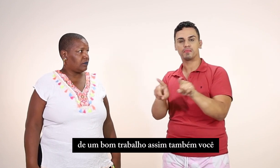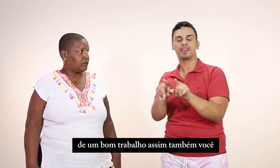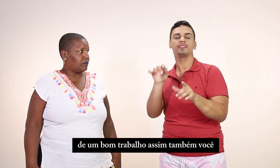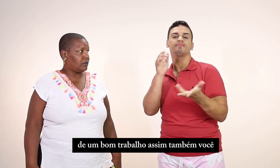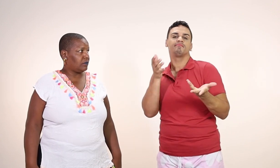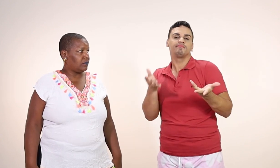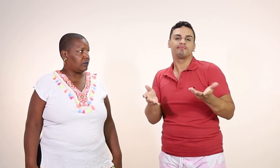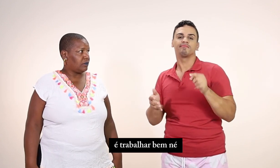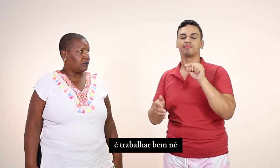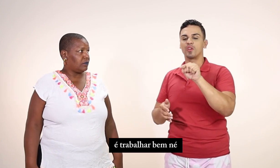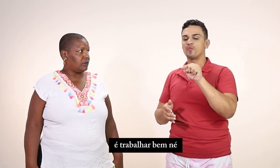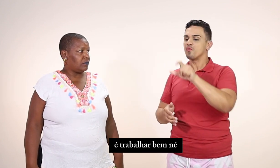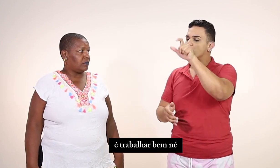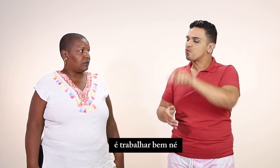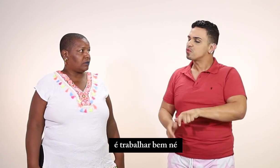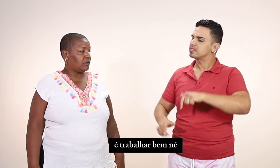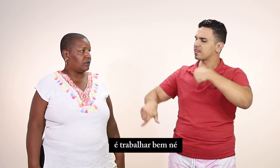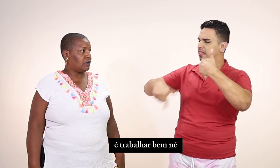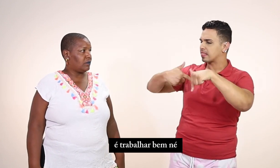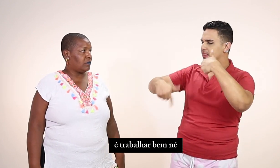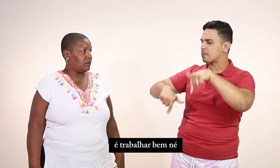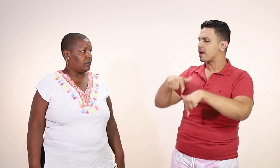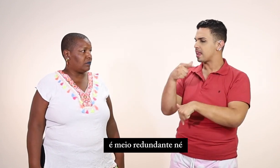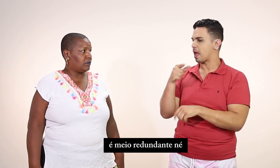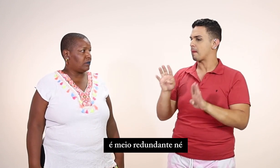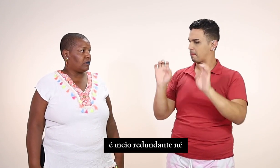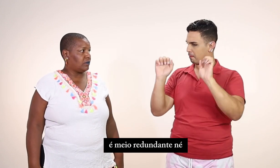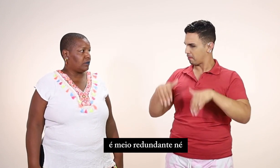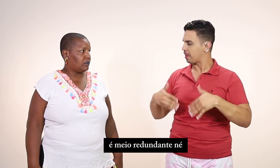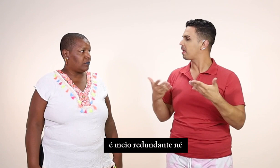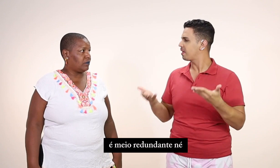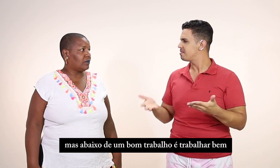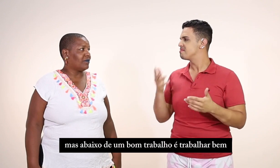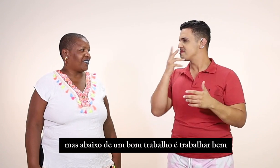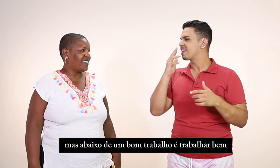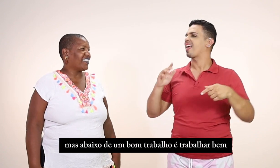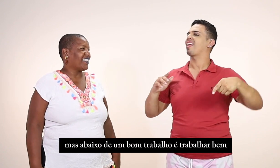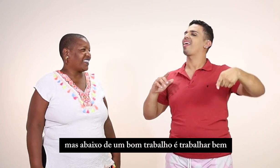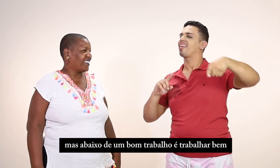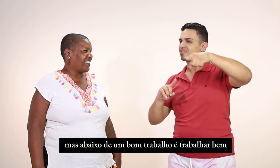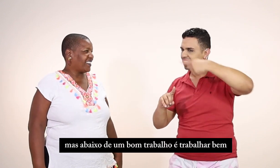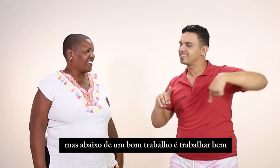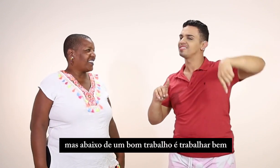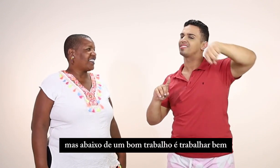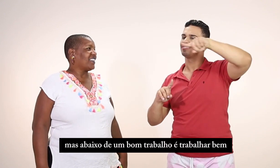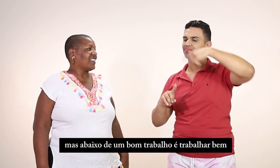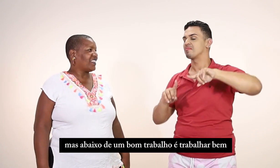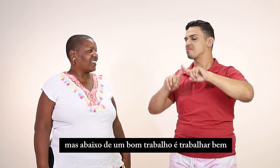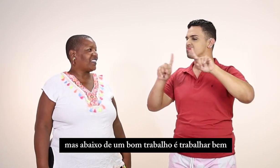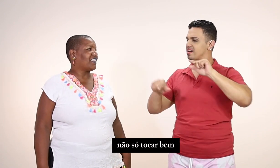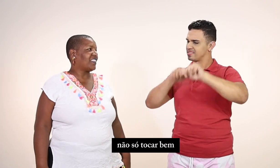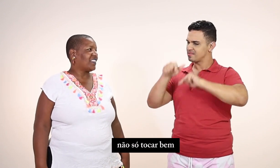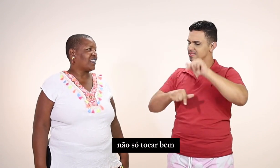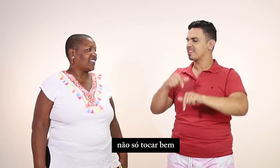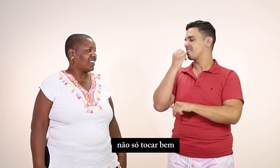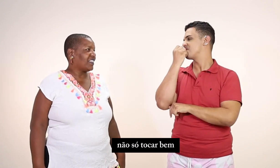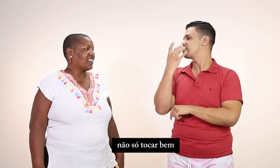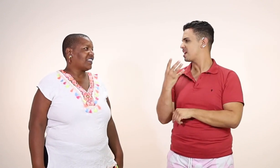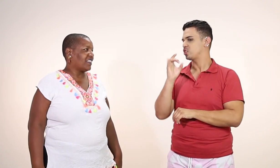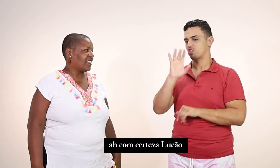Você trabalhar bem, né? É meio redundante, né? Mas a base de um bom trabalho é trabalhar bem, não só tocar bem.